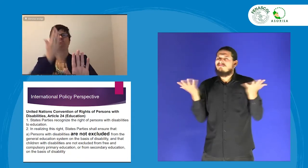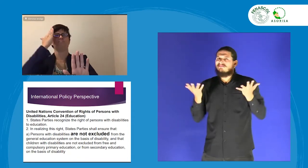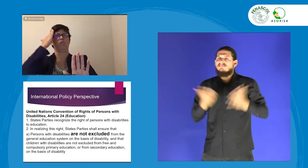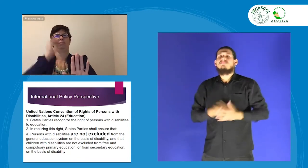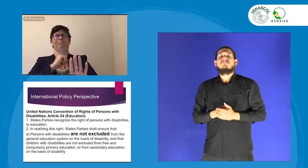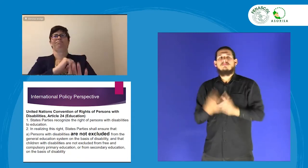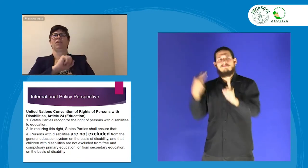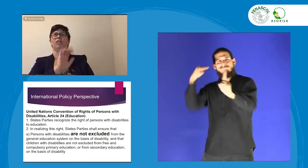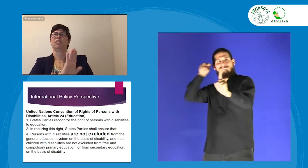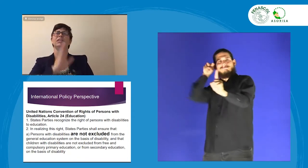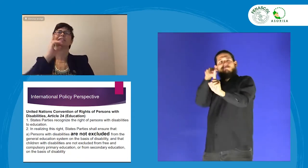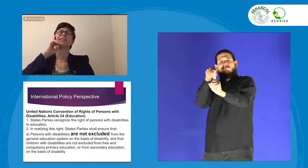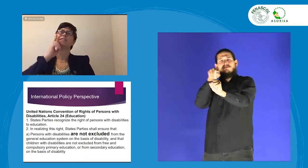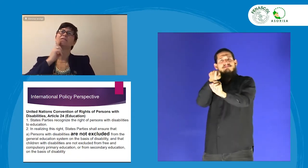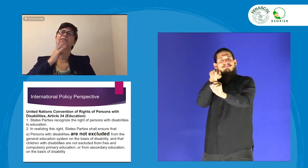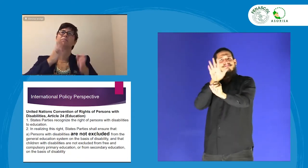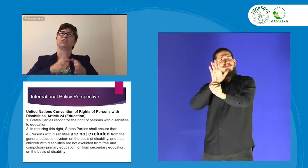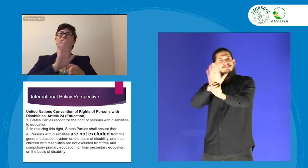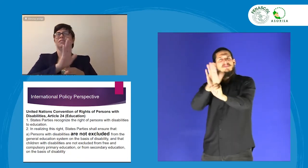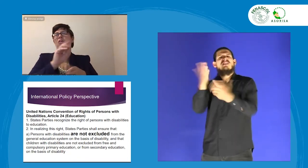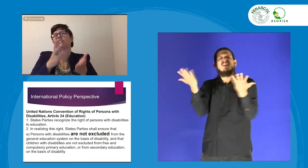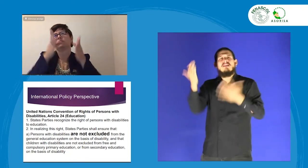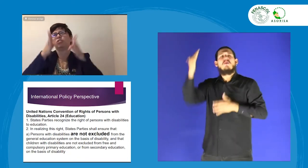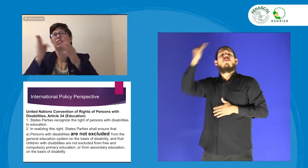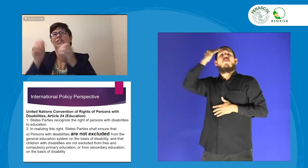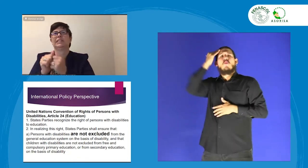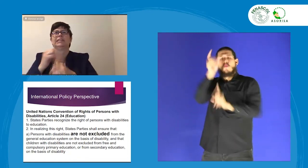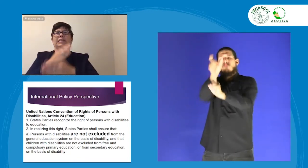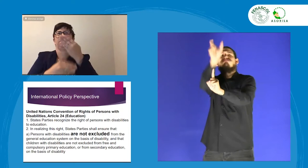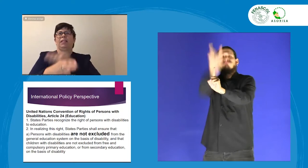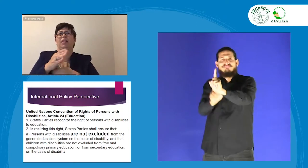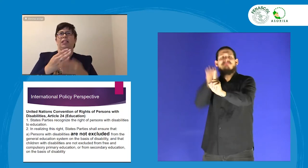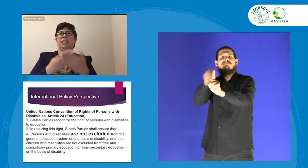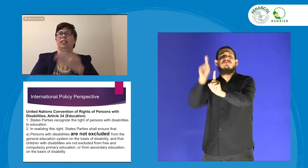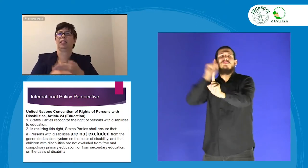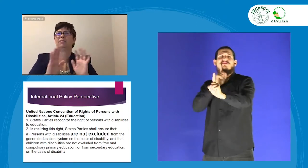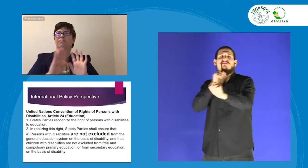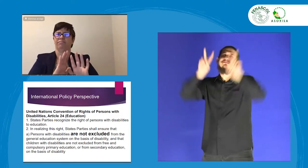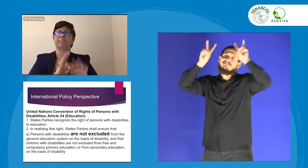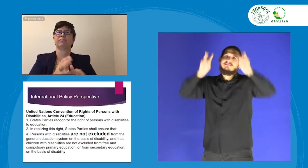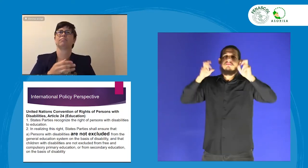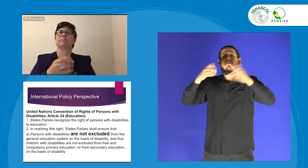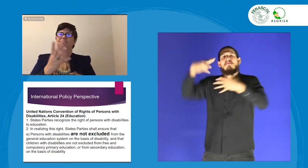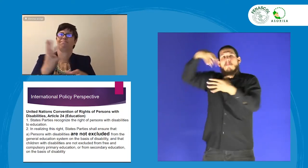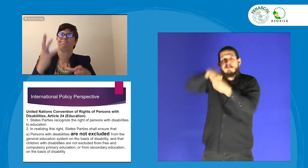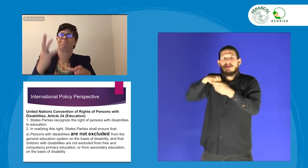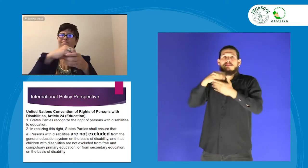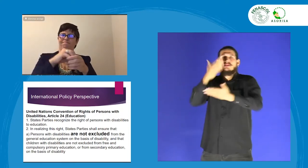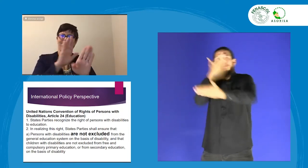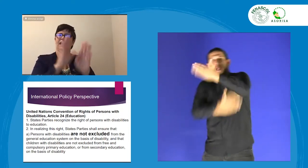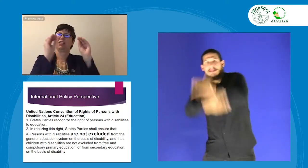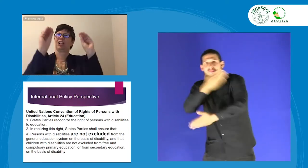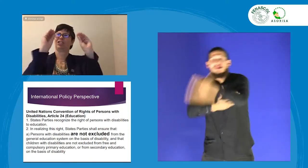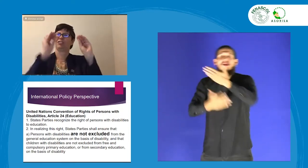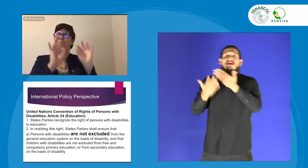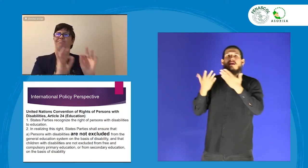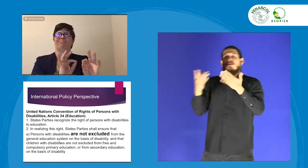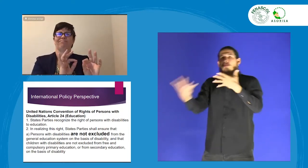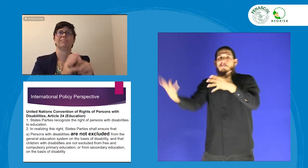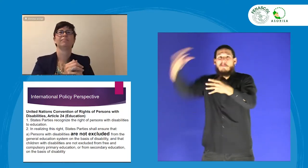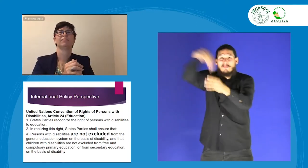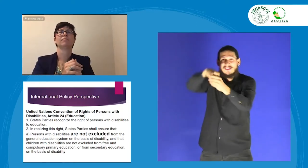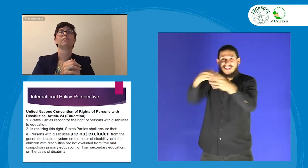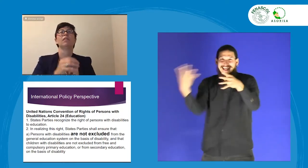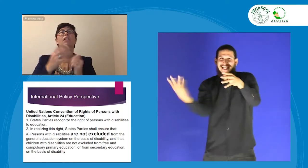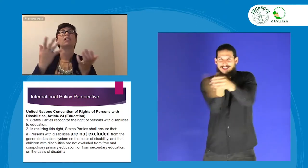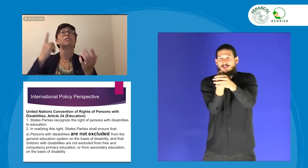Vamos a hablar acerca de la política que existe para las personas sordas dentro de las personas